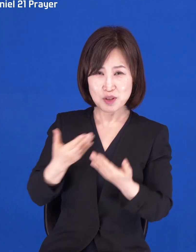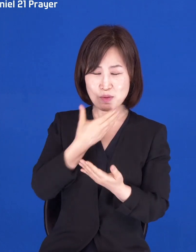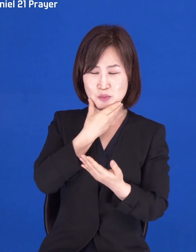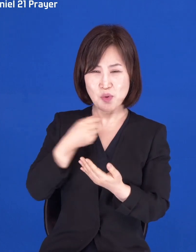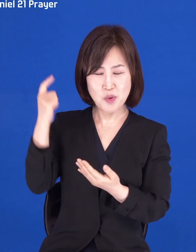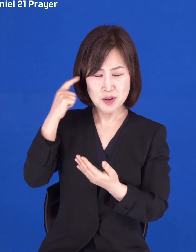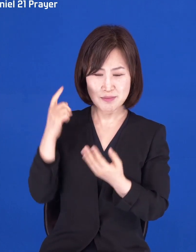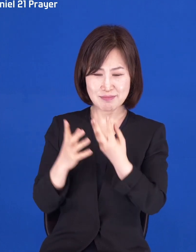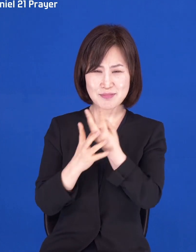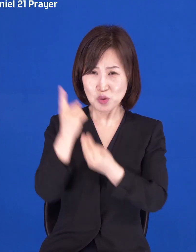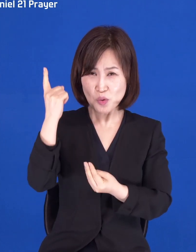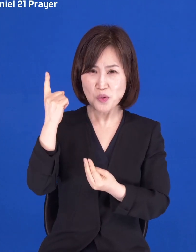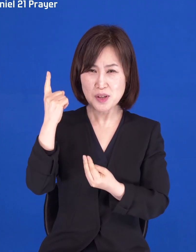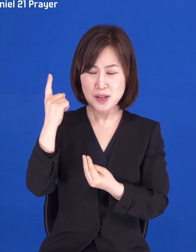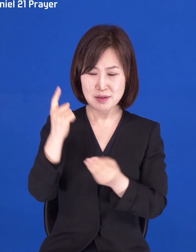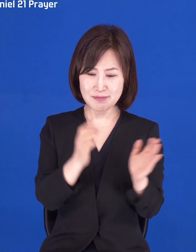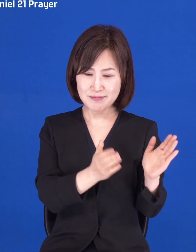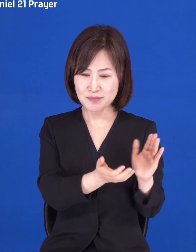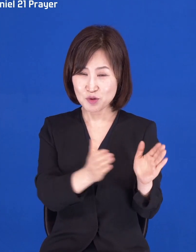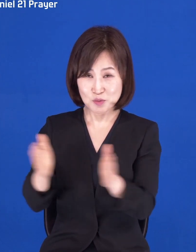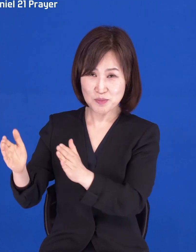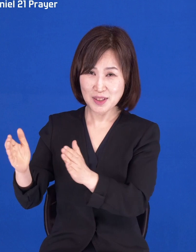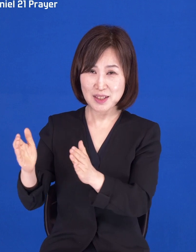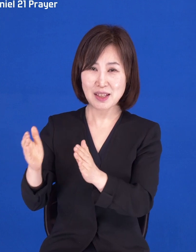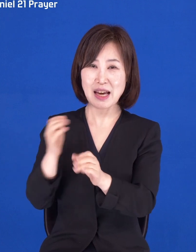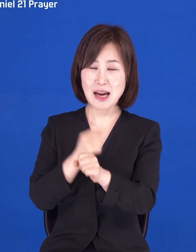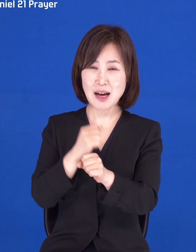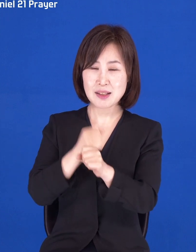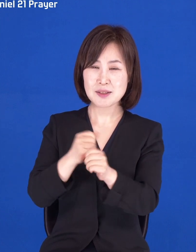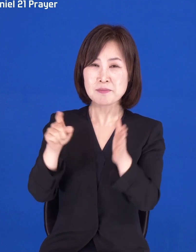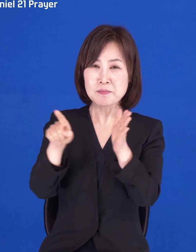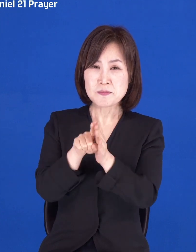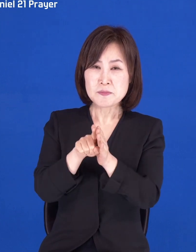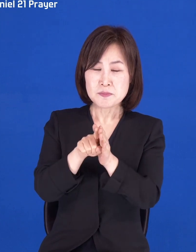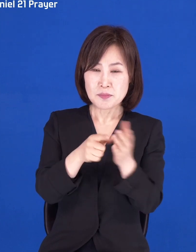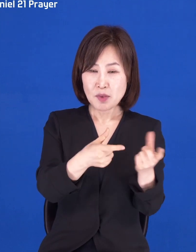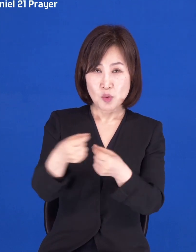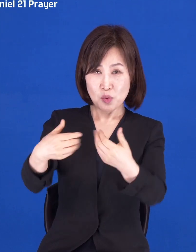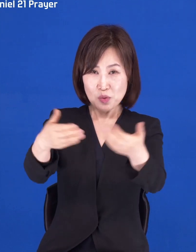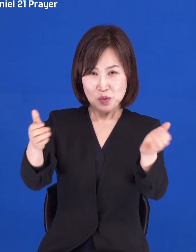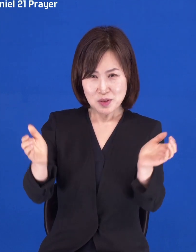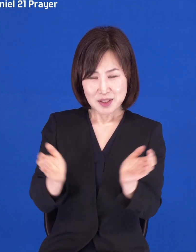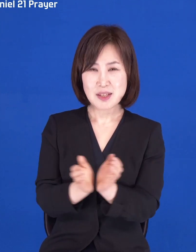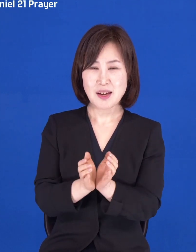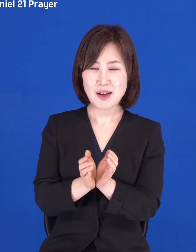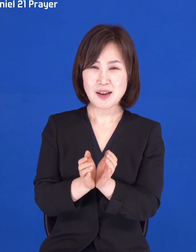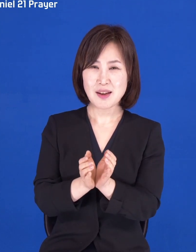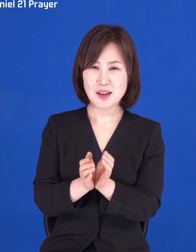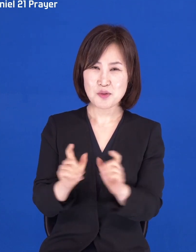복음통일을 준비해가는 믿음의 공동체로 살아가고 있습니다.